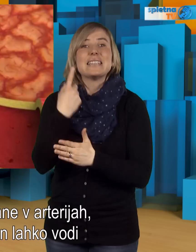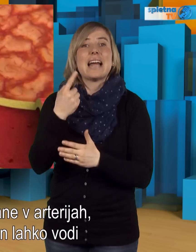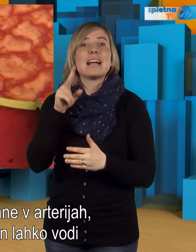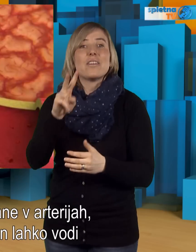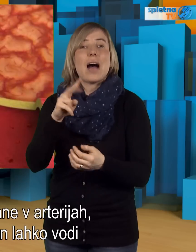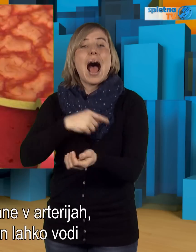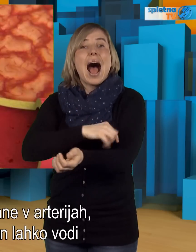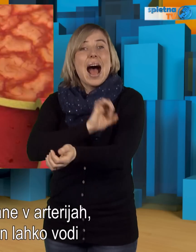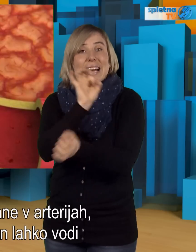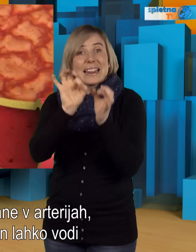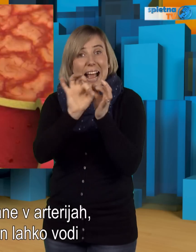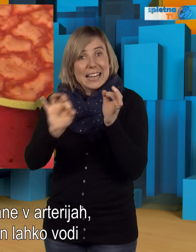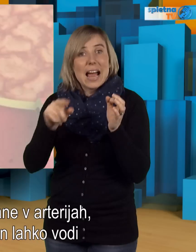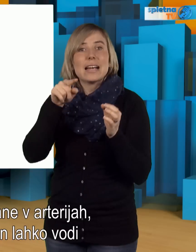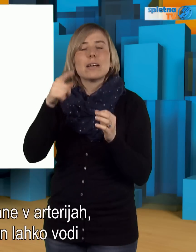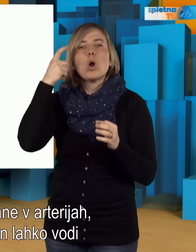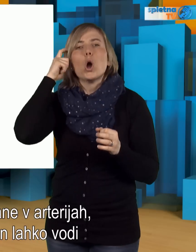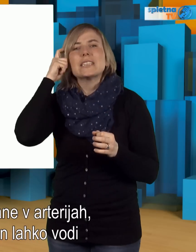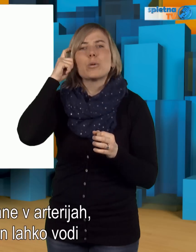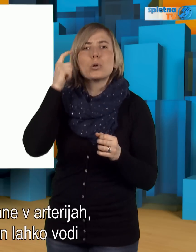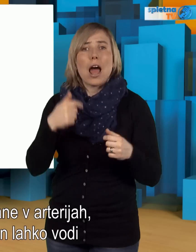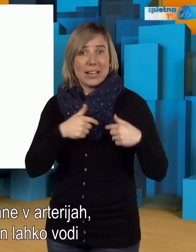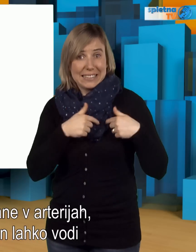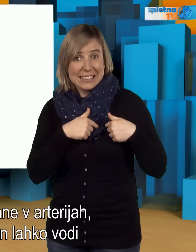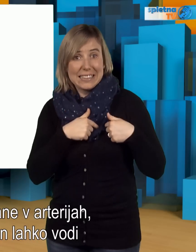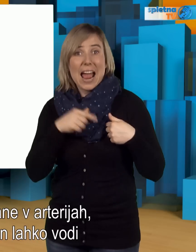ki oskrbujejo srce in lahko vodi do srčnega napada.